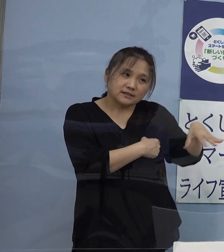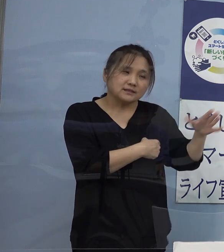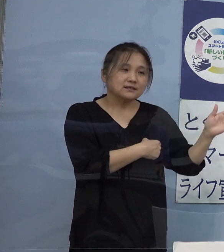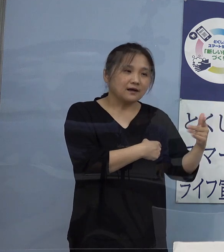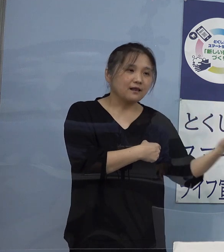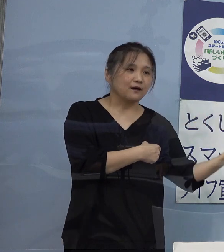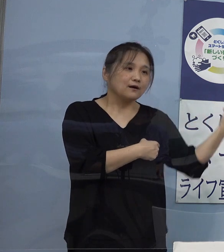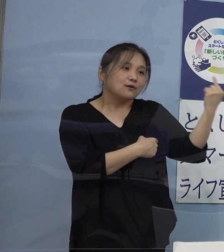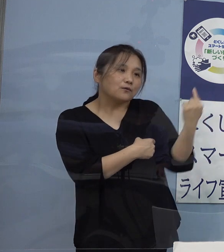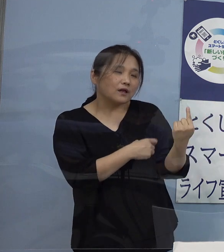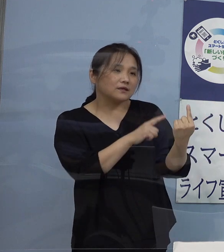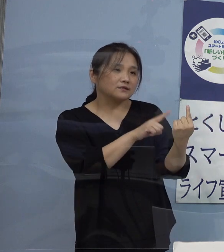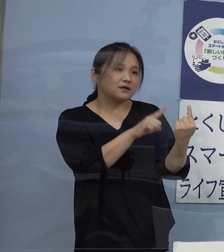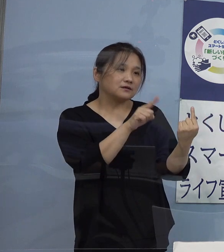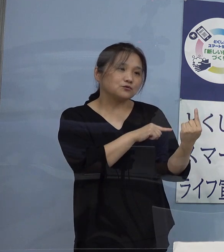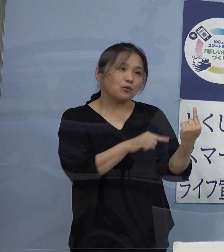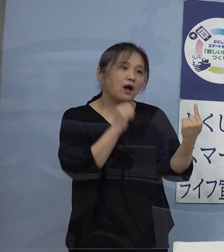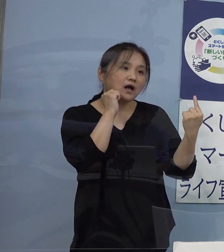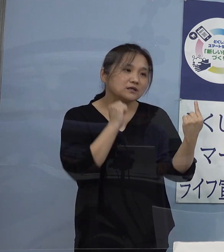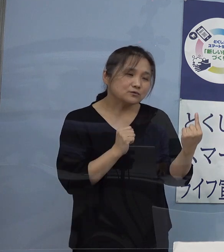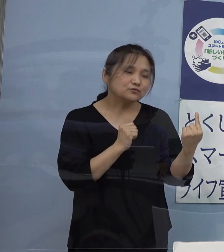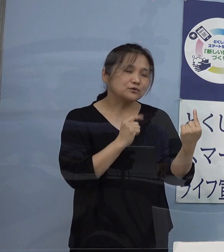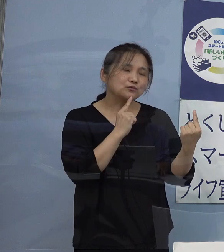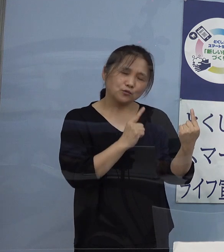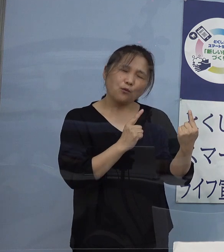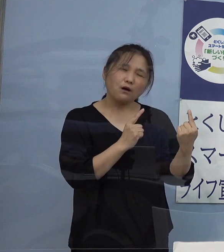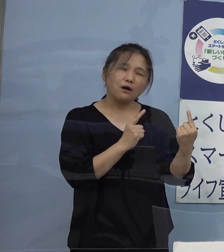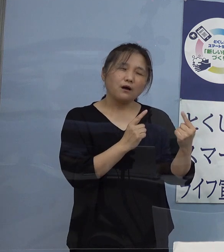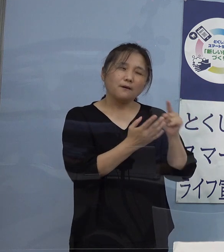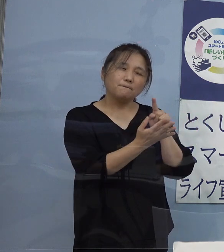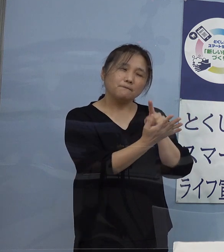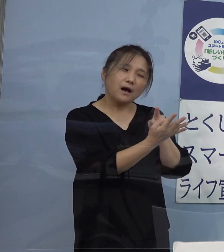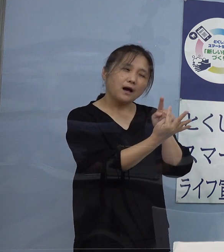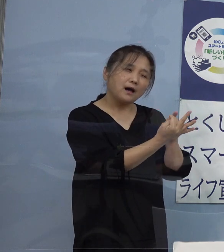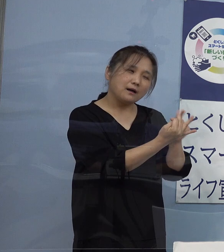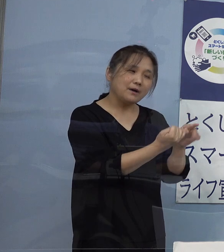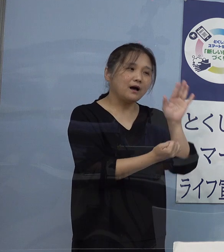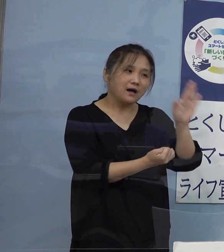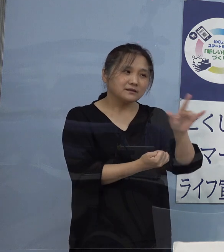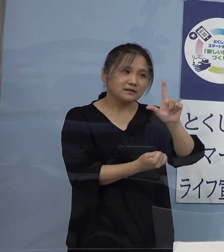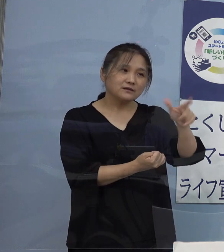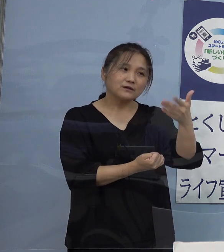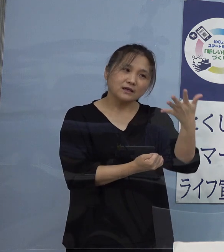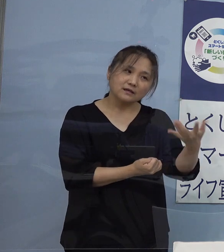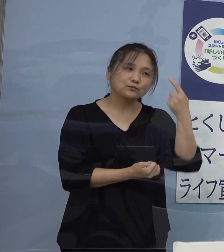ているということは多くあったんではないかと、このように考えています。